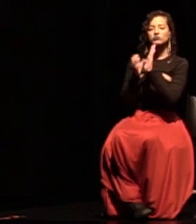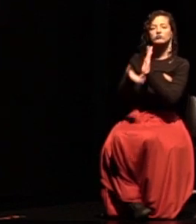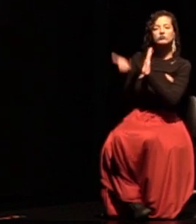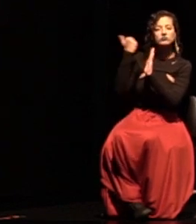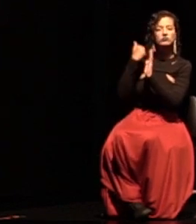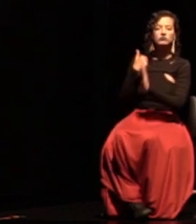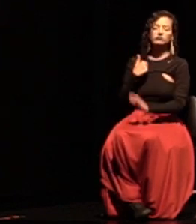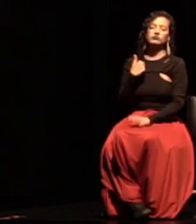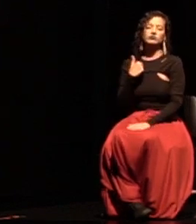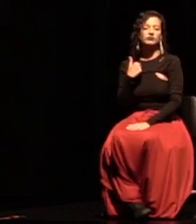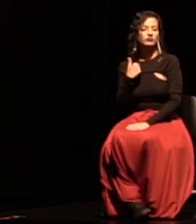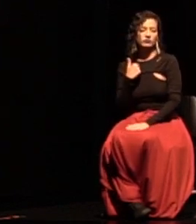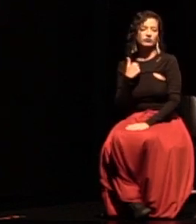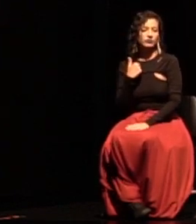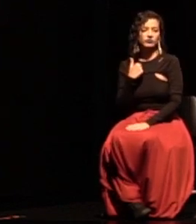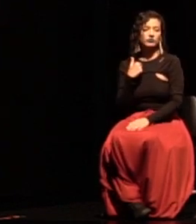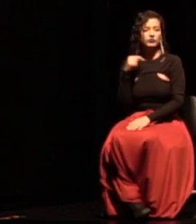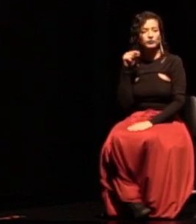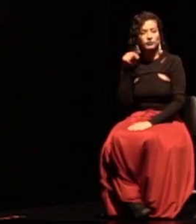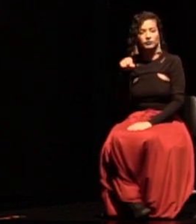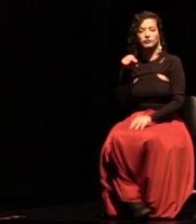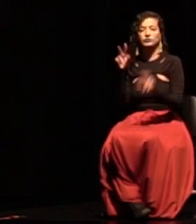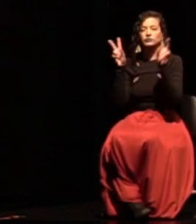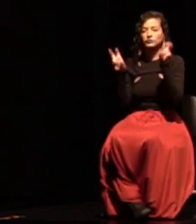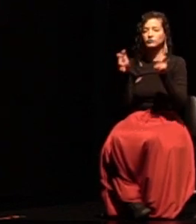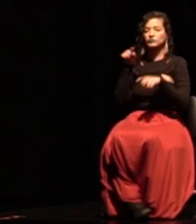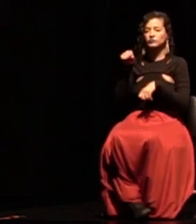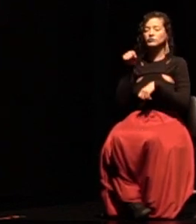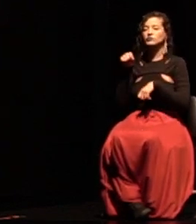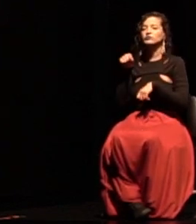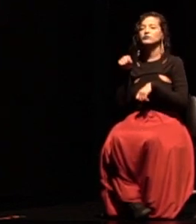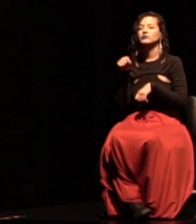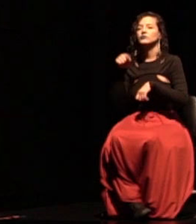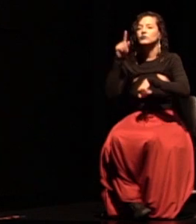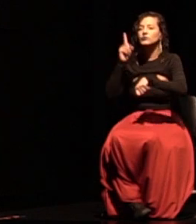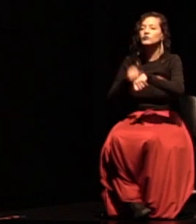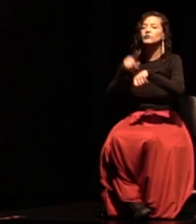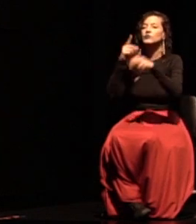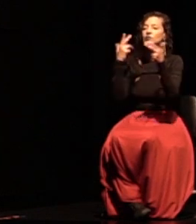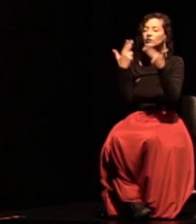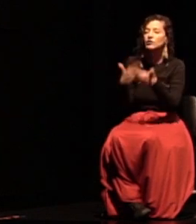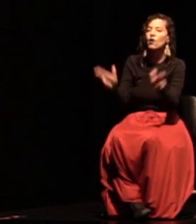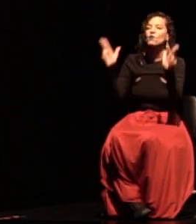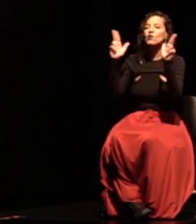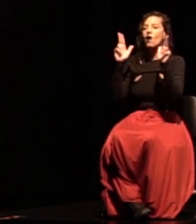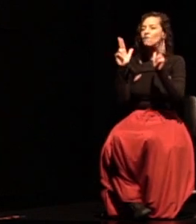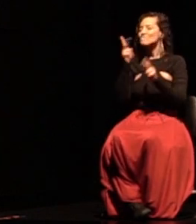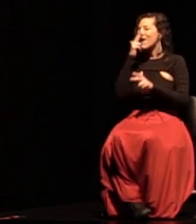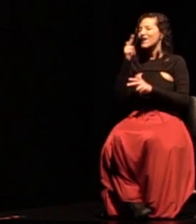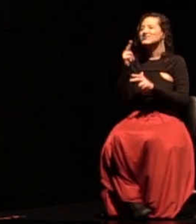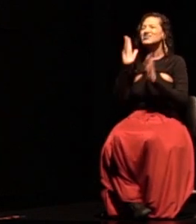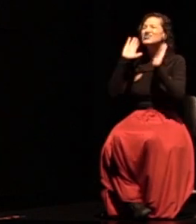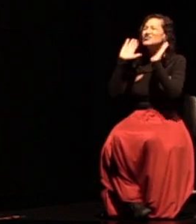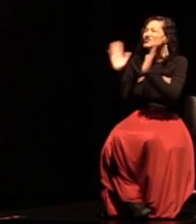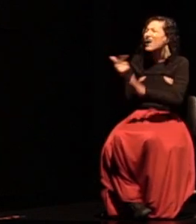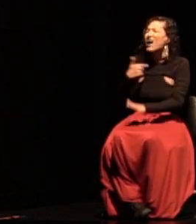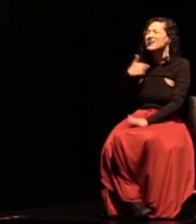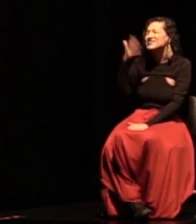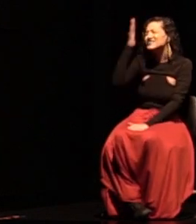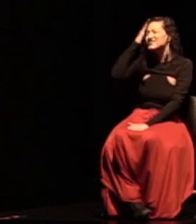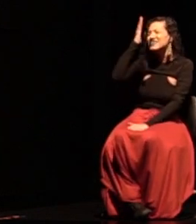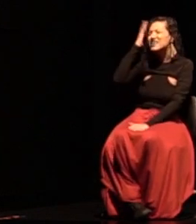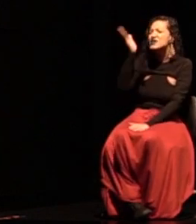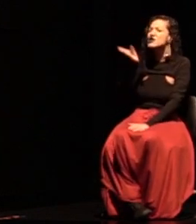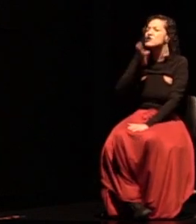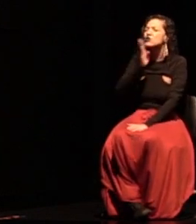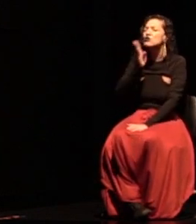antes. Essa questão do instante inaugural, desobediente a tudo aquilo que eu já sei, de